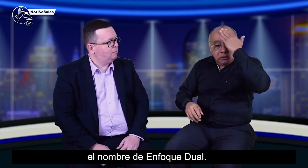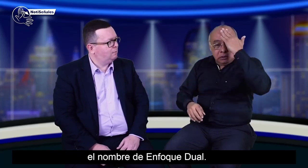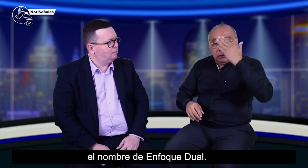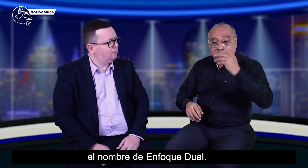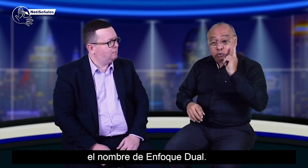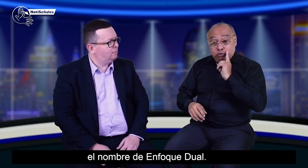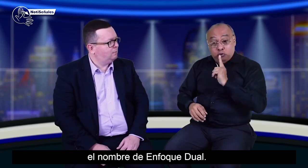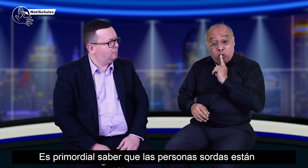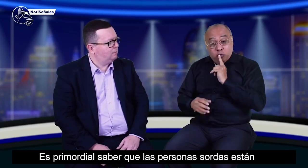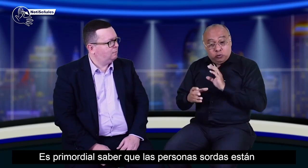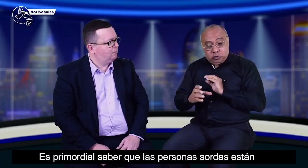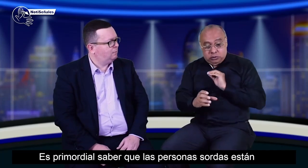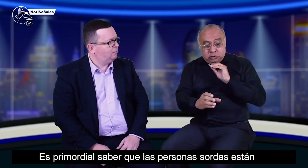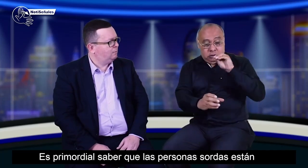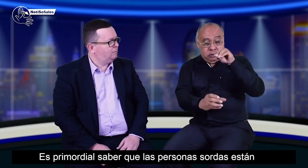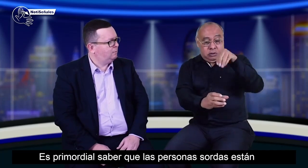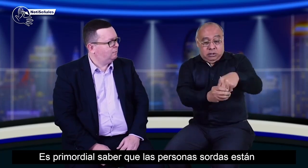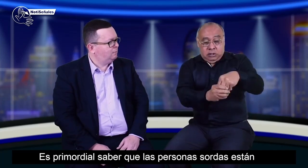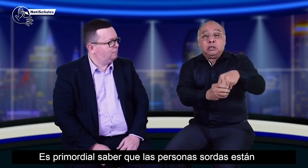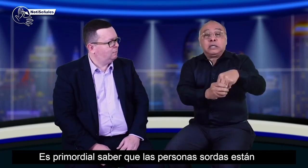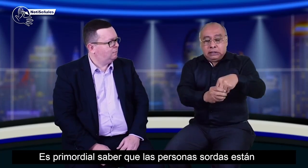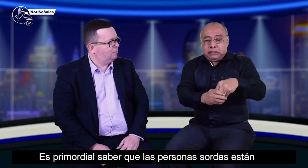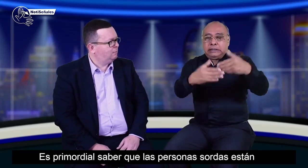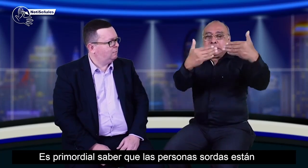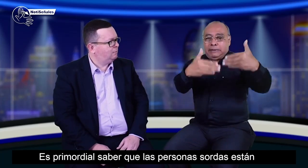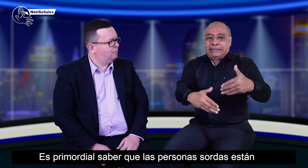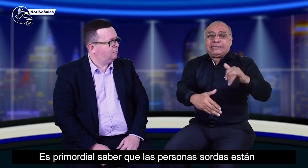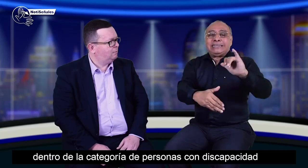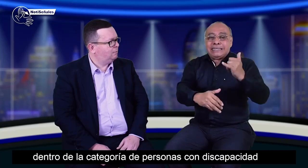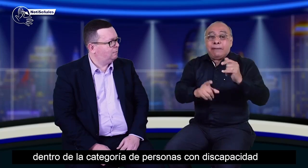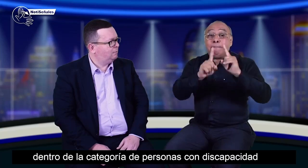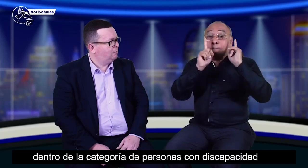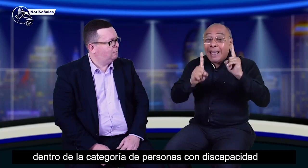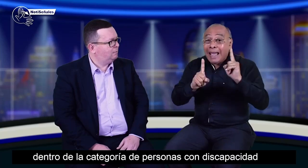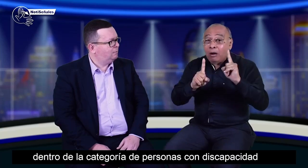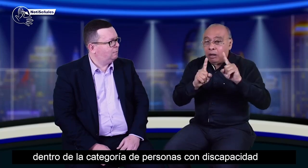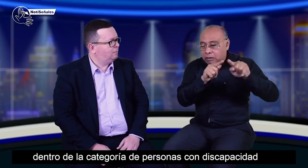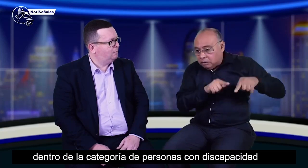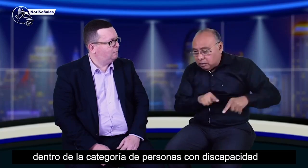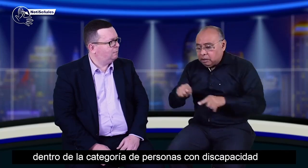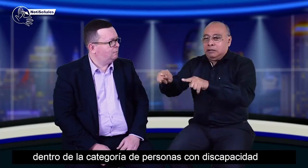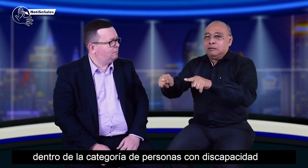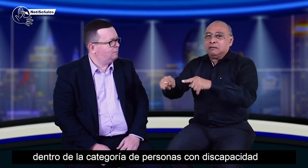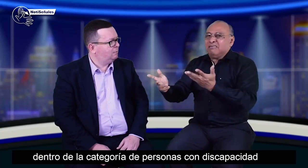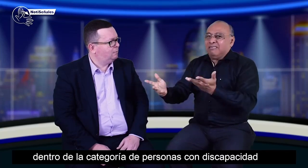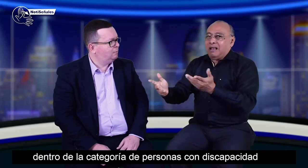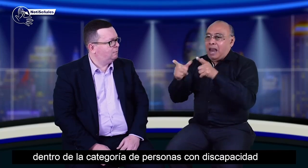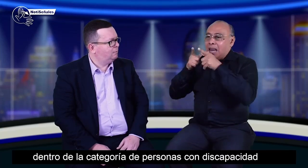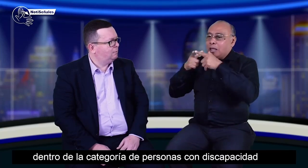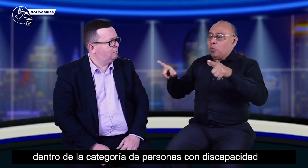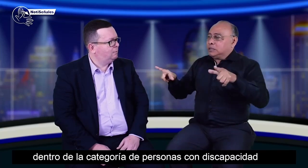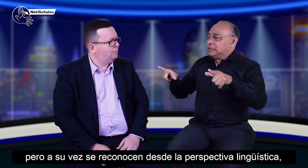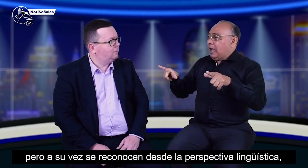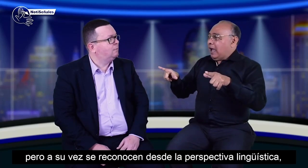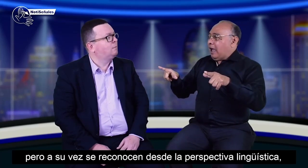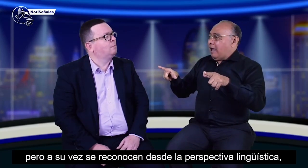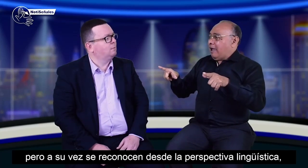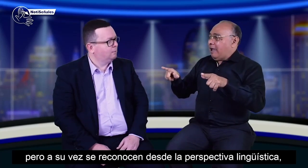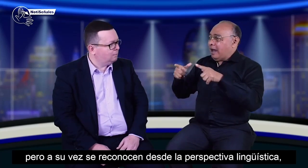enfoque dual. Es primordial saber que las personas sordas están dentro de la categoría de personas con discapacidad, pero a su vez